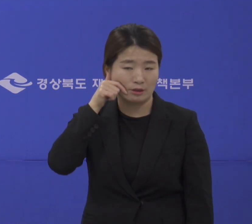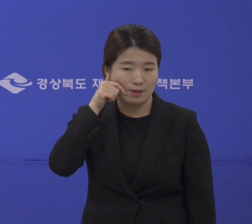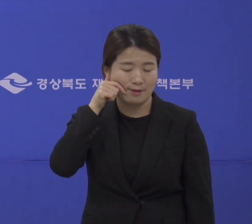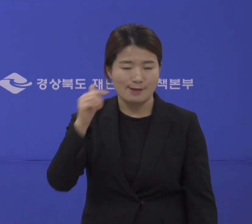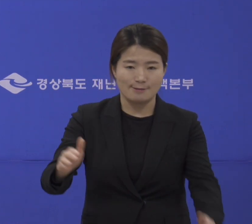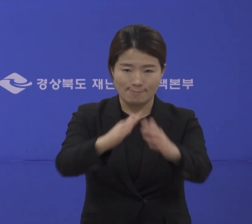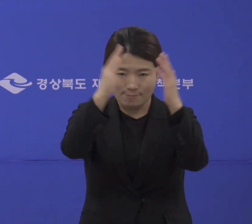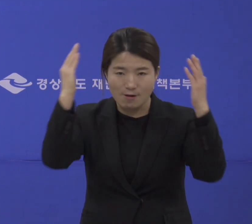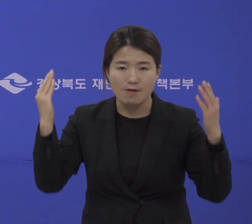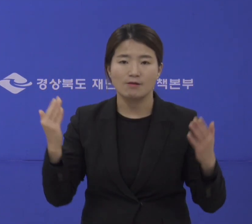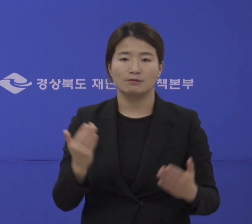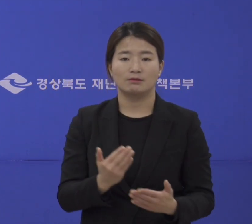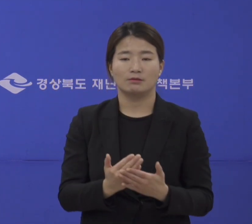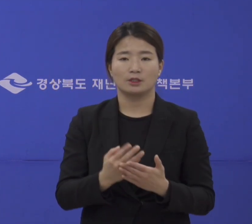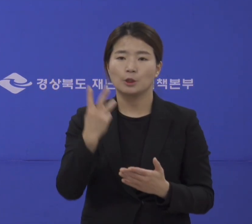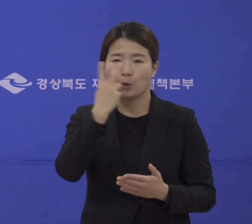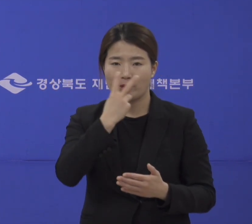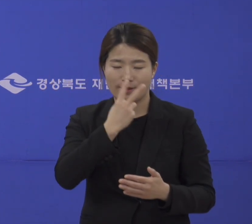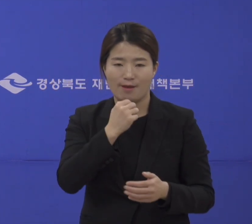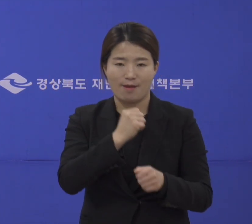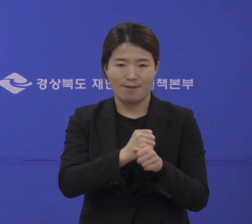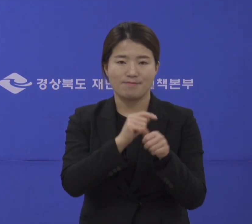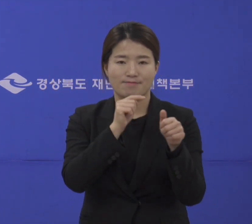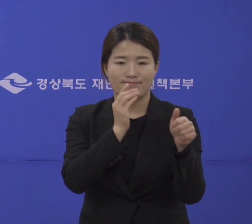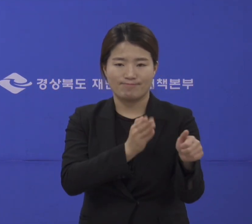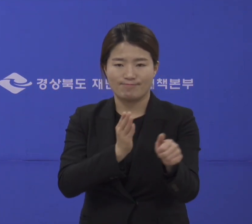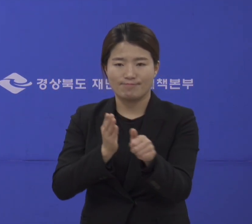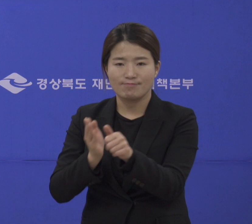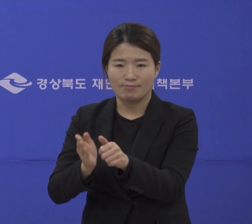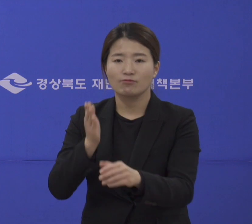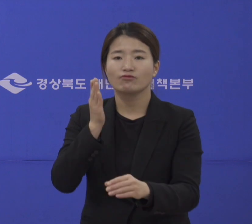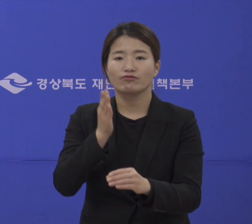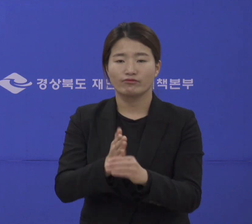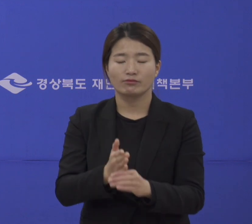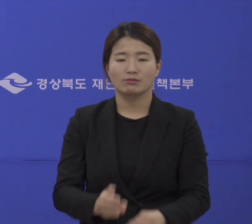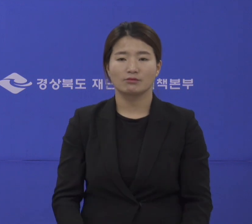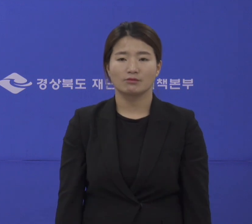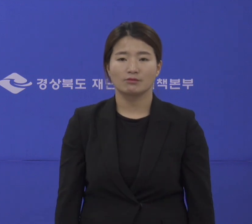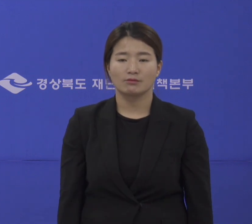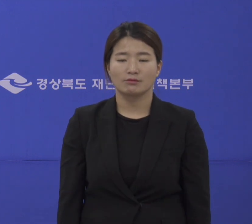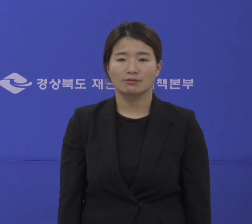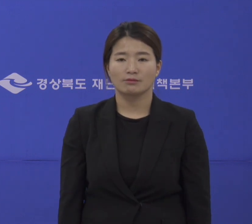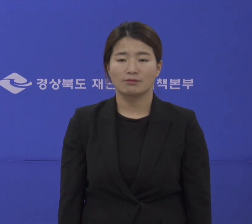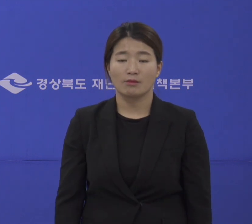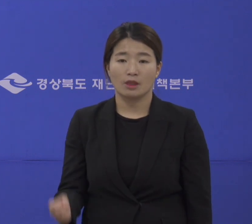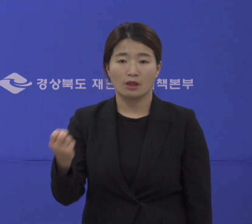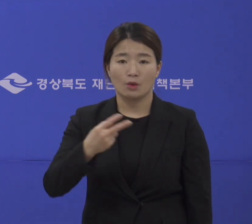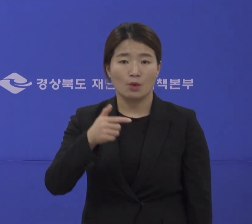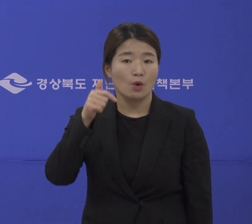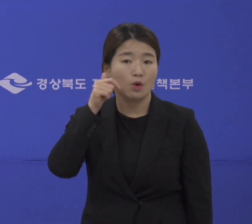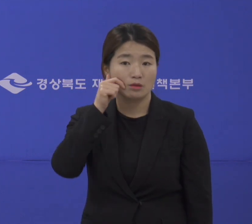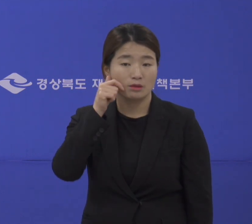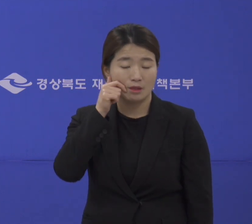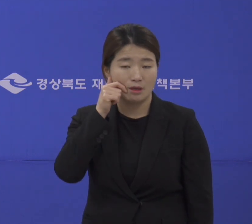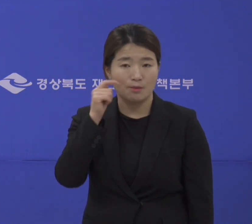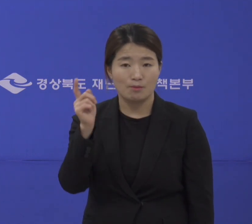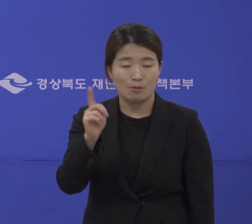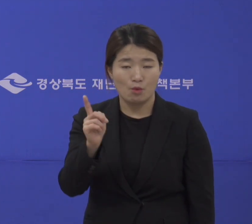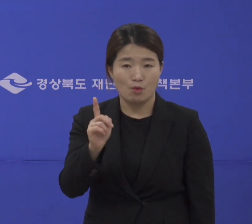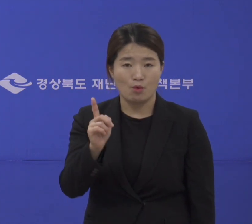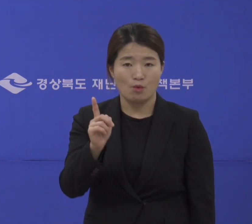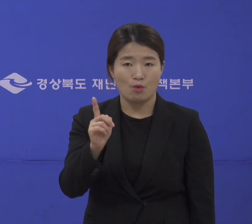저는 조사를 하도록 요청 중에 있다는 말씀을 드립니다. 그리고 콜센터는 아까 말씀드린